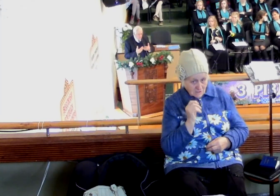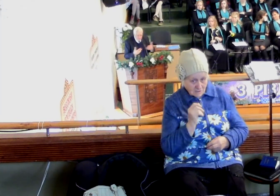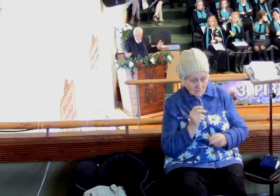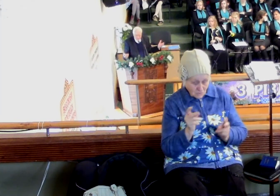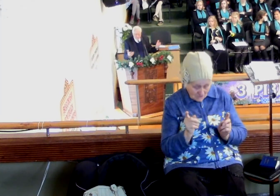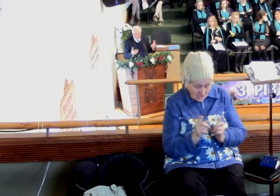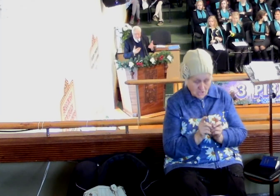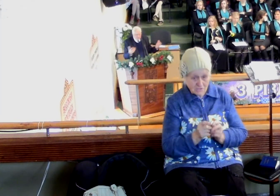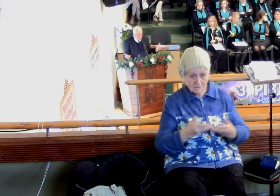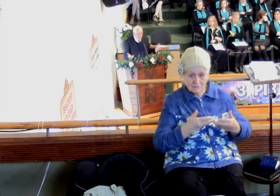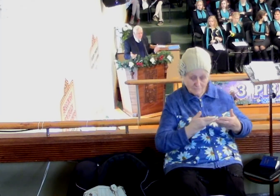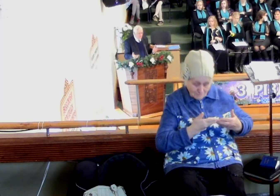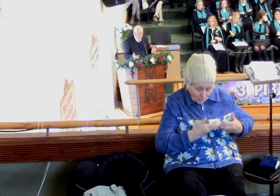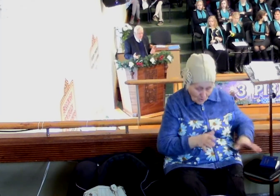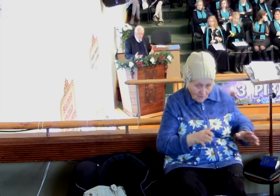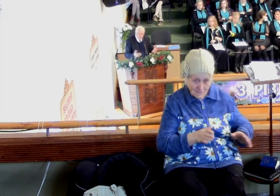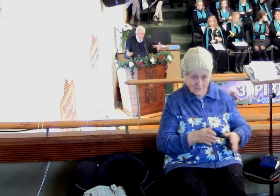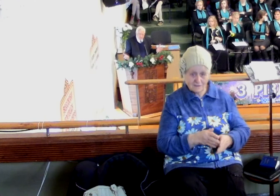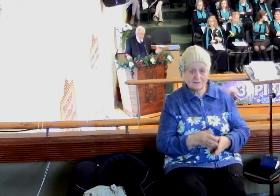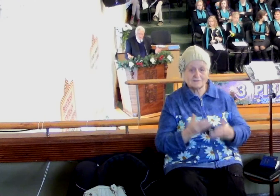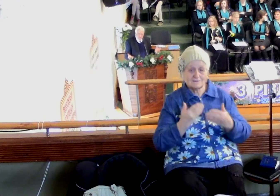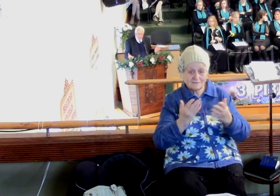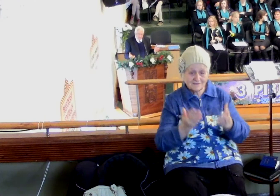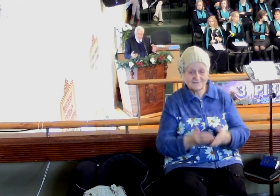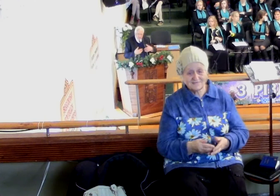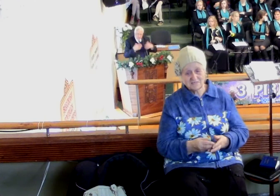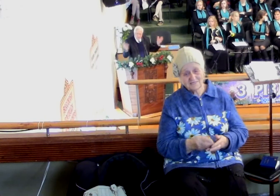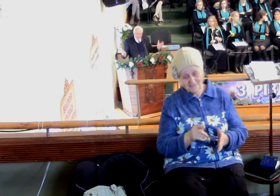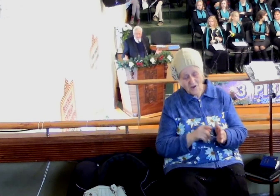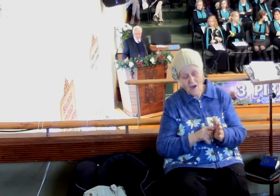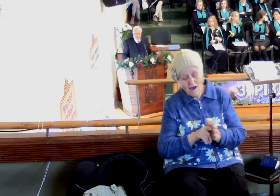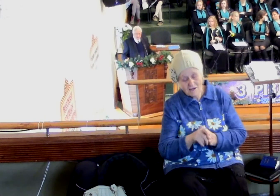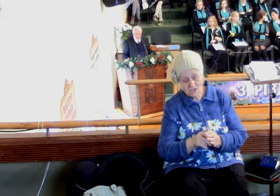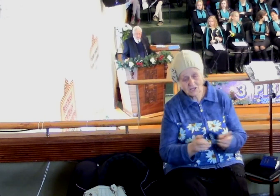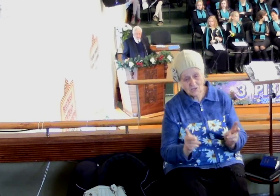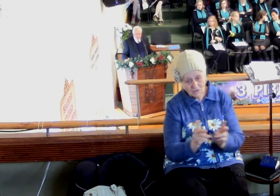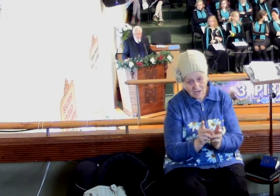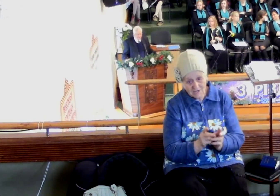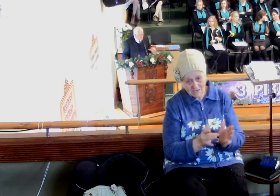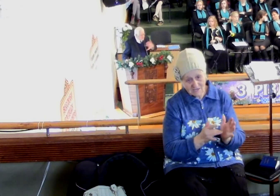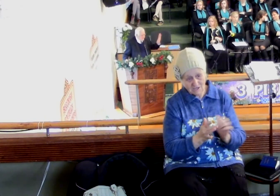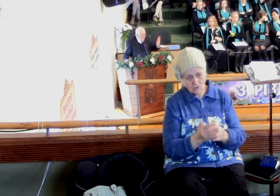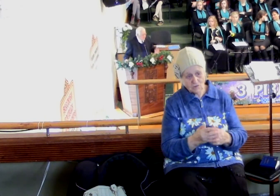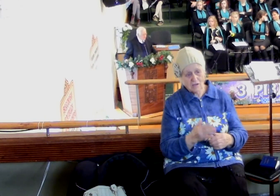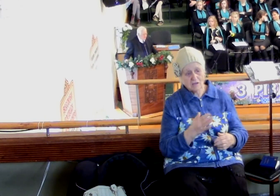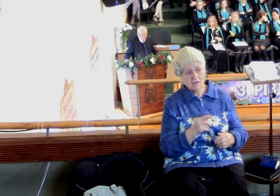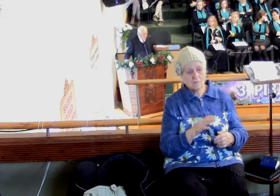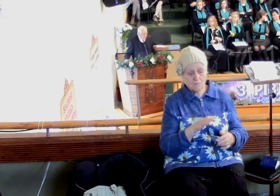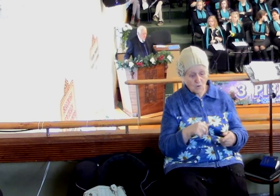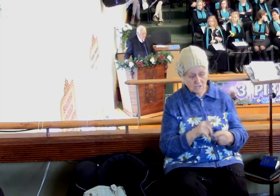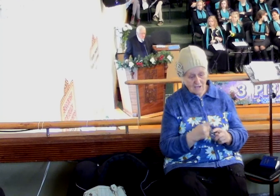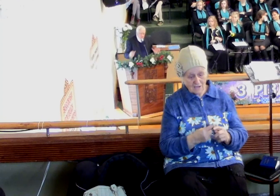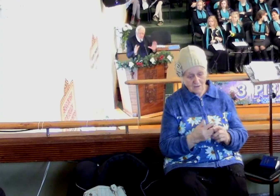к церкви, к родителям, к моим ближним. Это все поменяло. Совершенно все